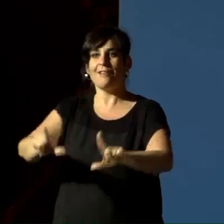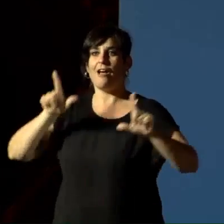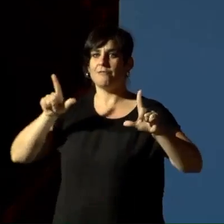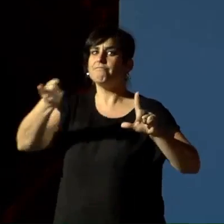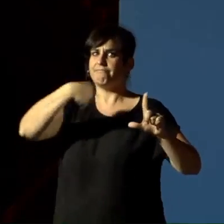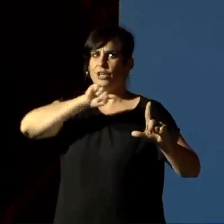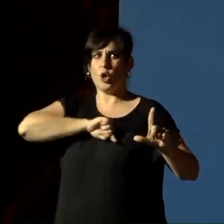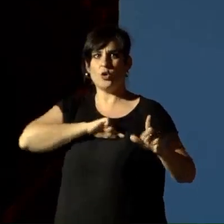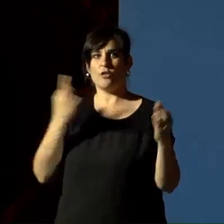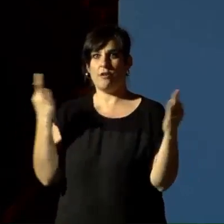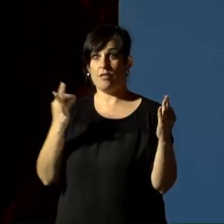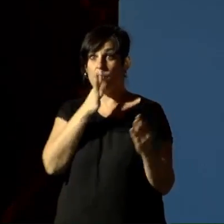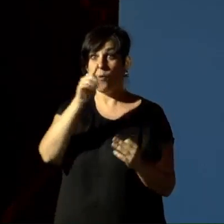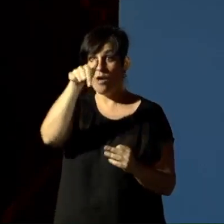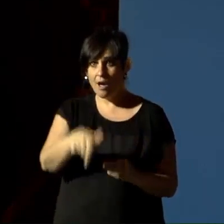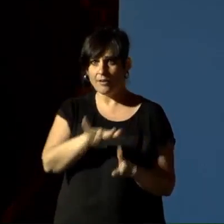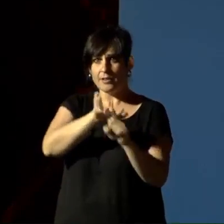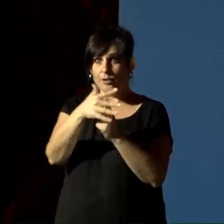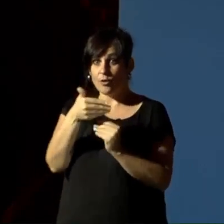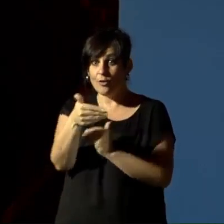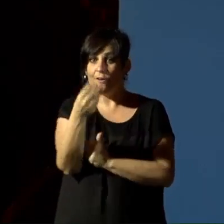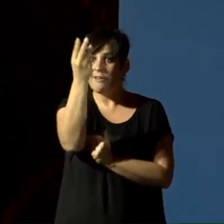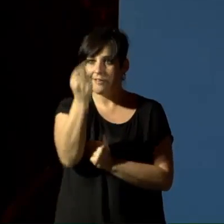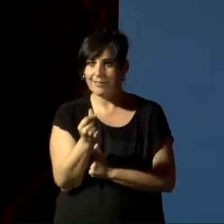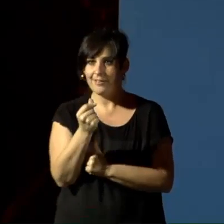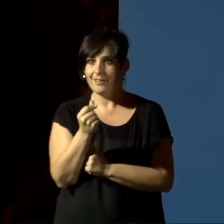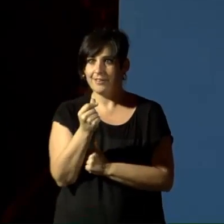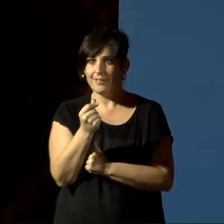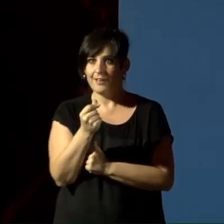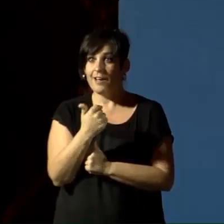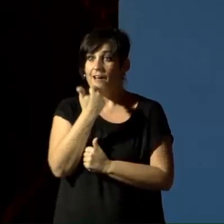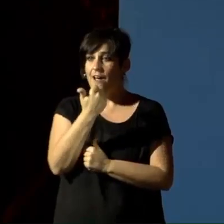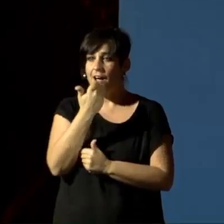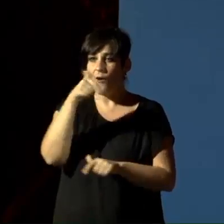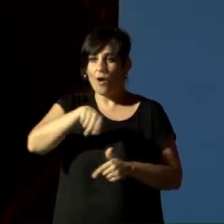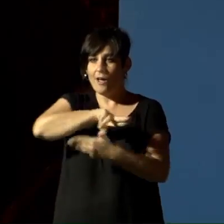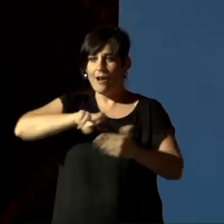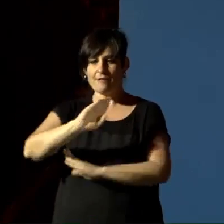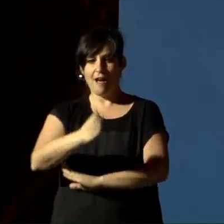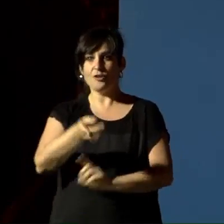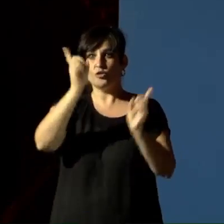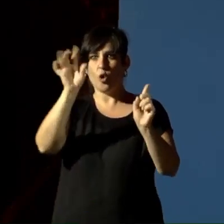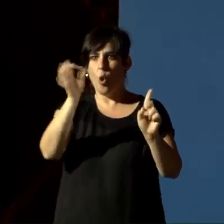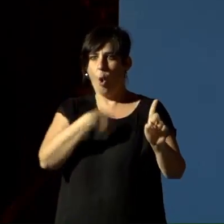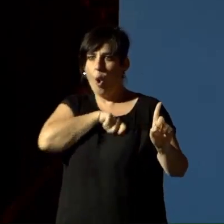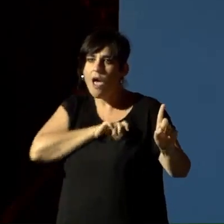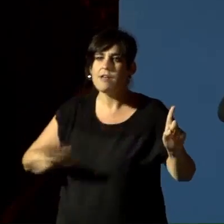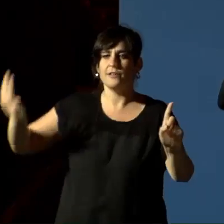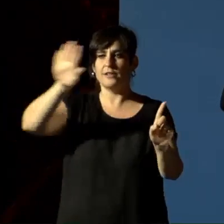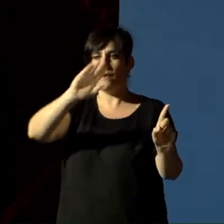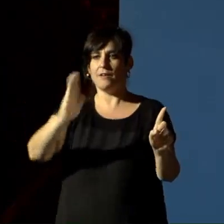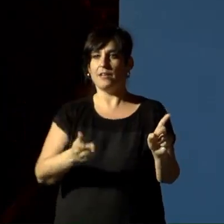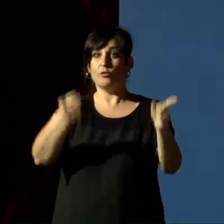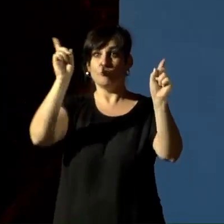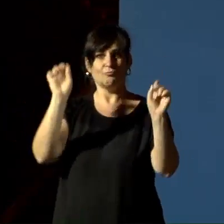conciencia, que o que está a pasar aquí, o que vai pasar dentro de 3 días, non é algo que somente se afecte a Galicia ou que afecte a España, é algo que afecta